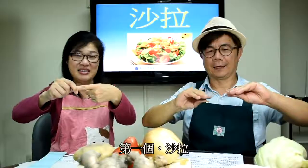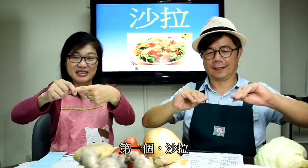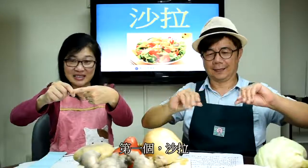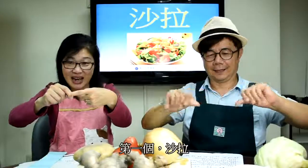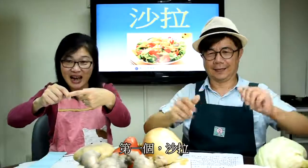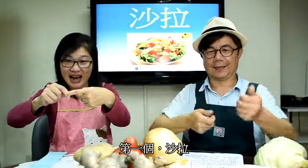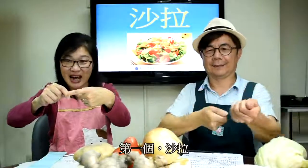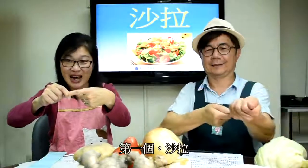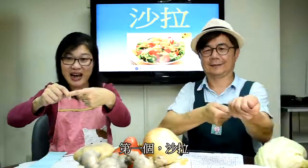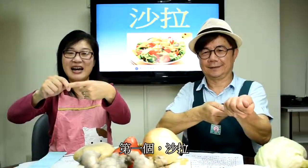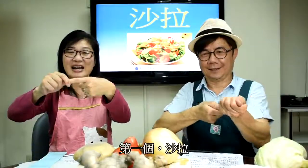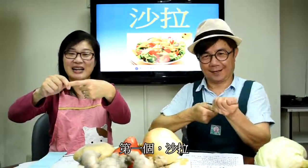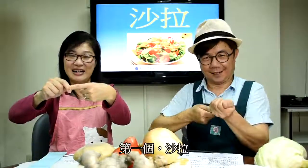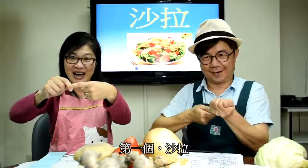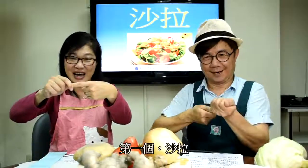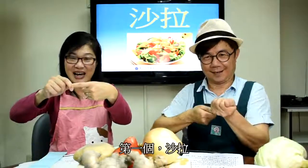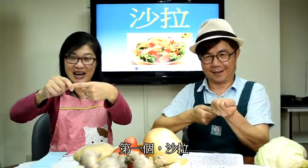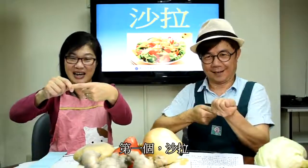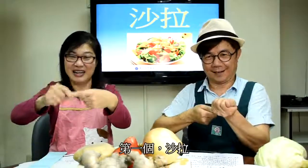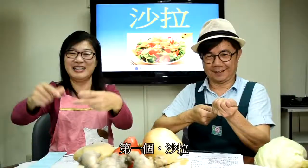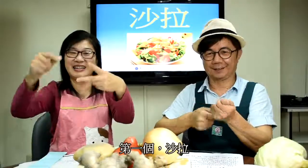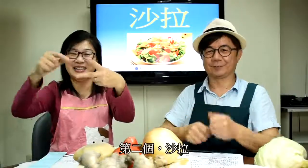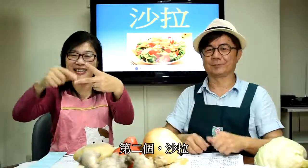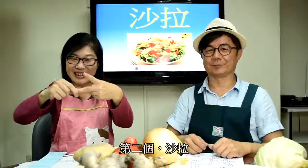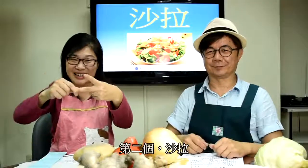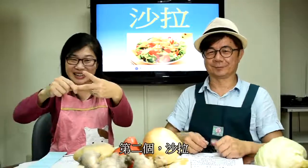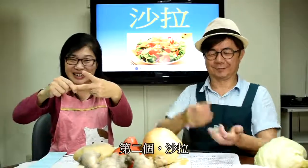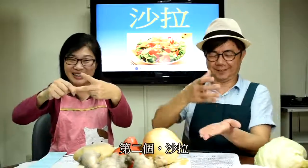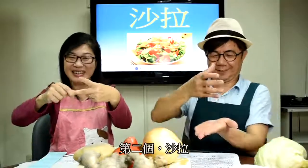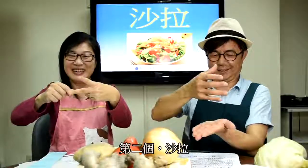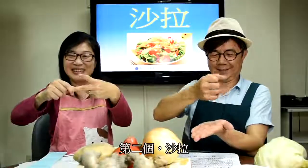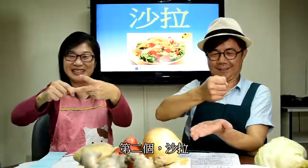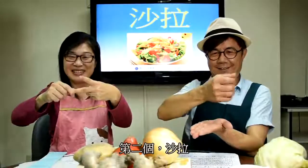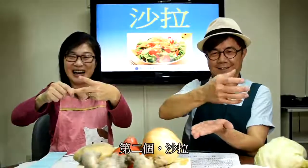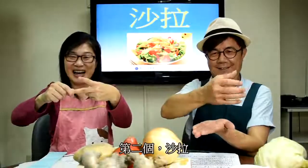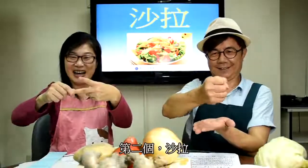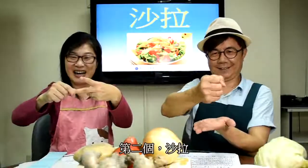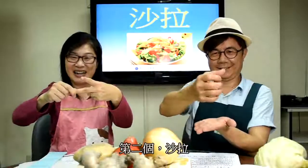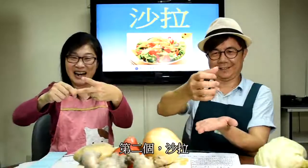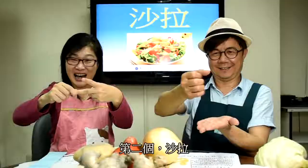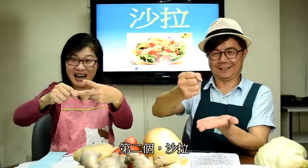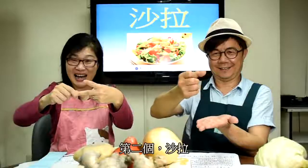沙拉，第二个沙拉。